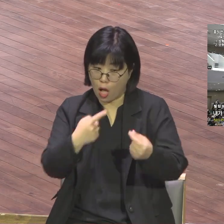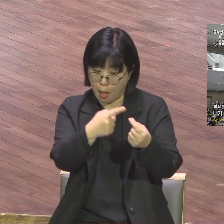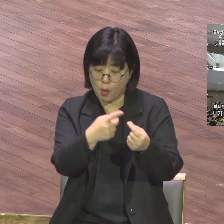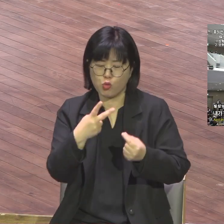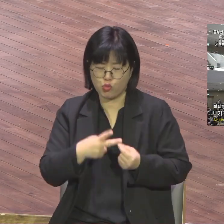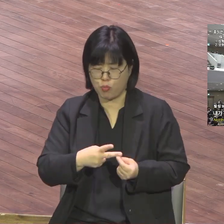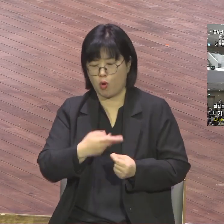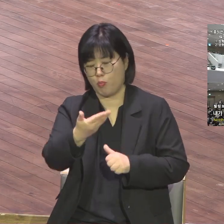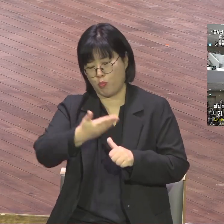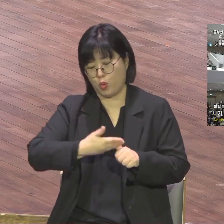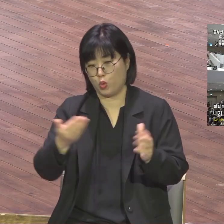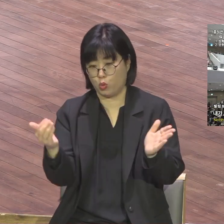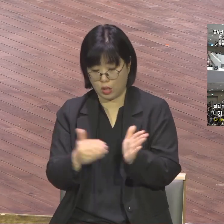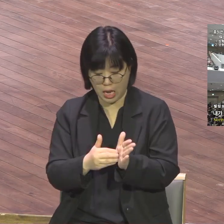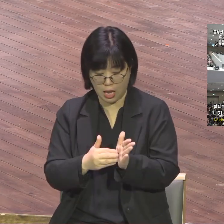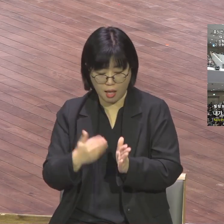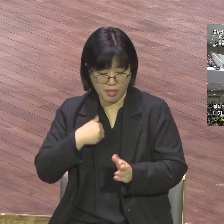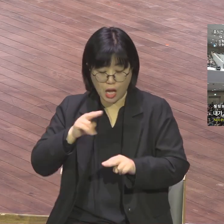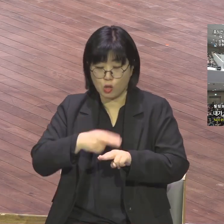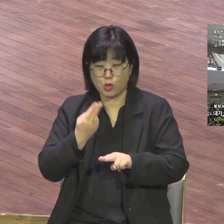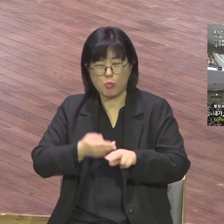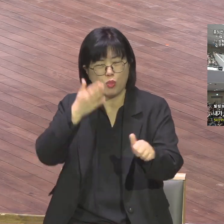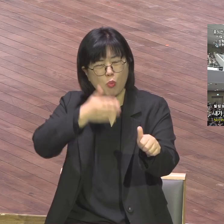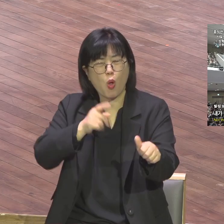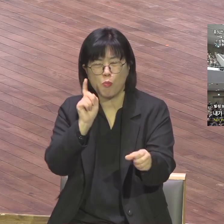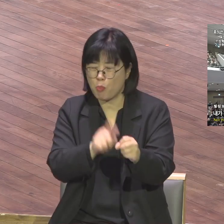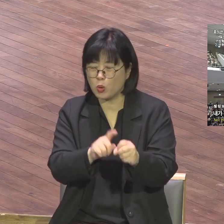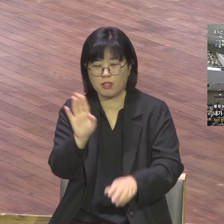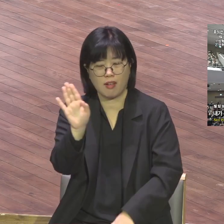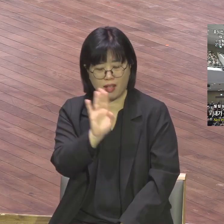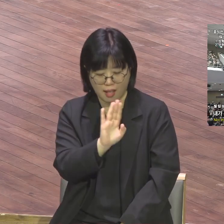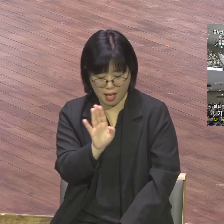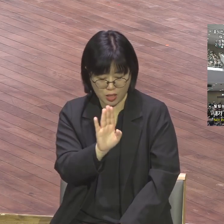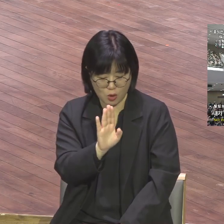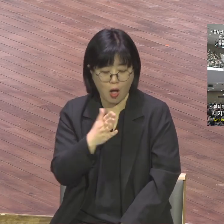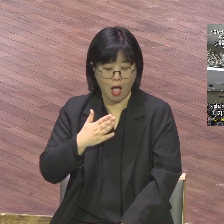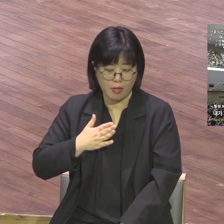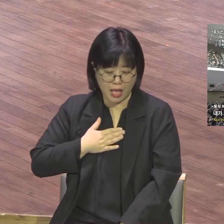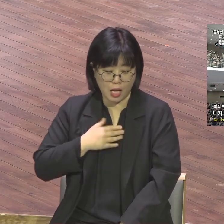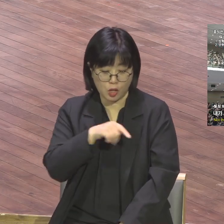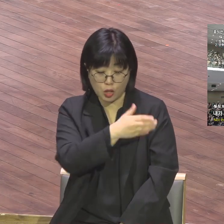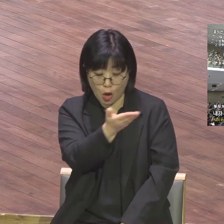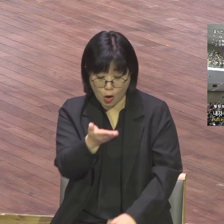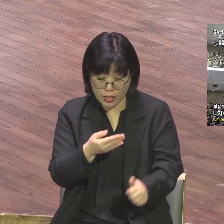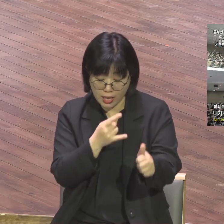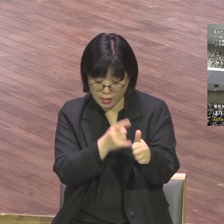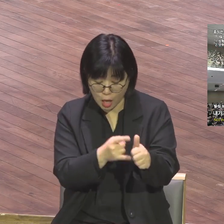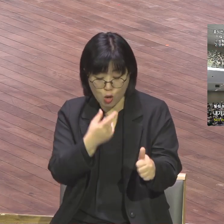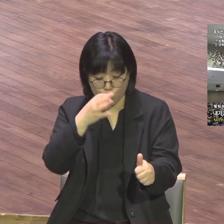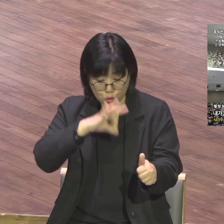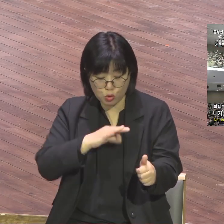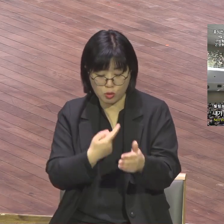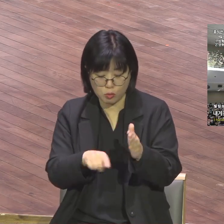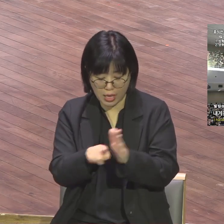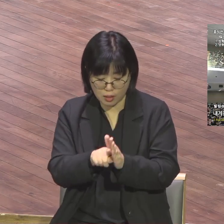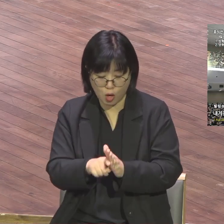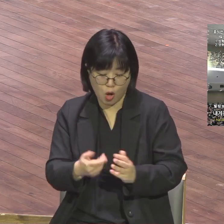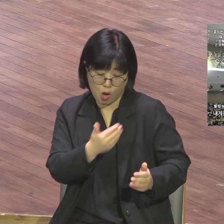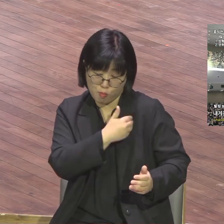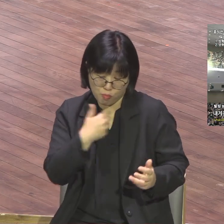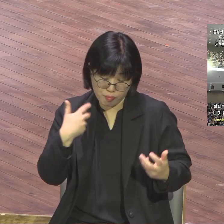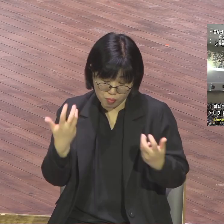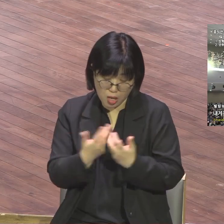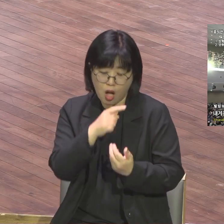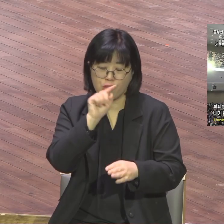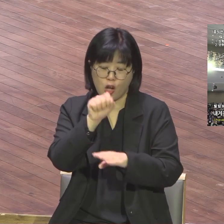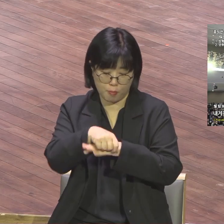보내었도다. 내가 선물을 구함이 아니요 오직 너희에게 유익하도록 풍성한 열매를 구함이라.